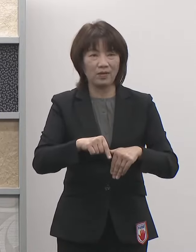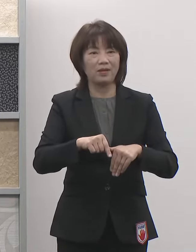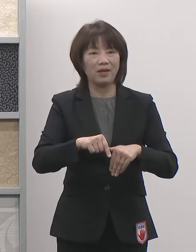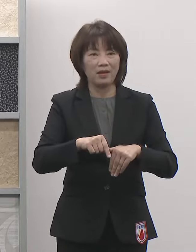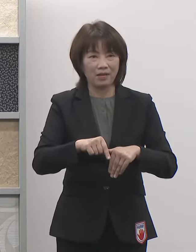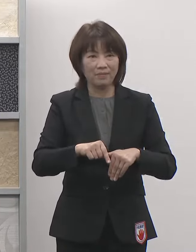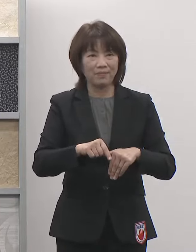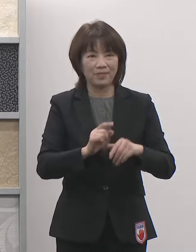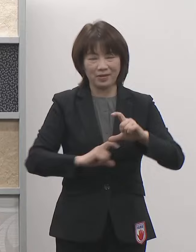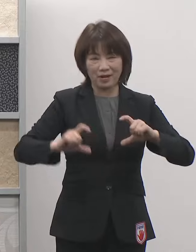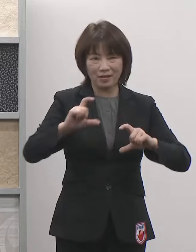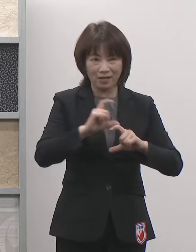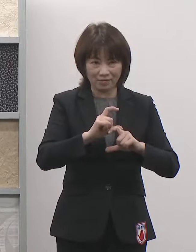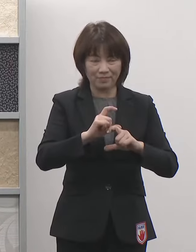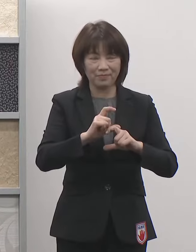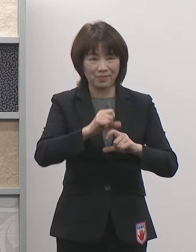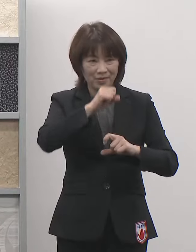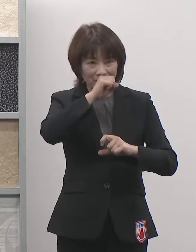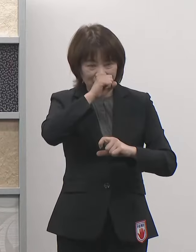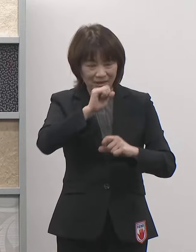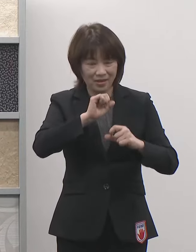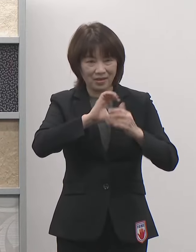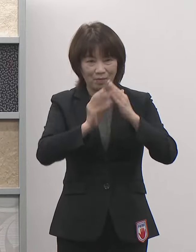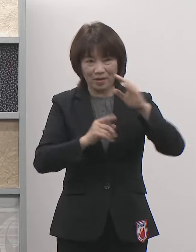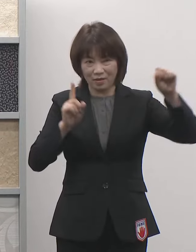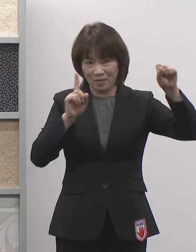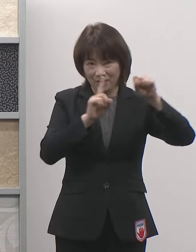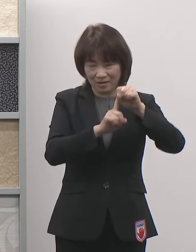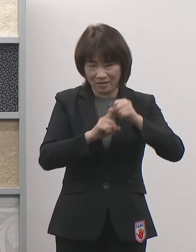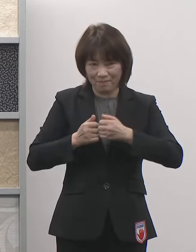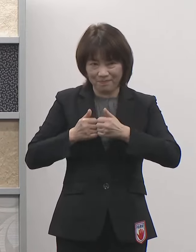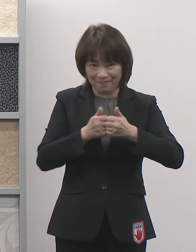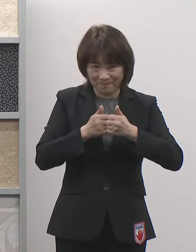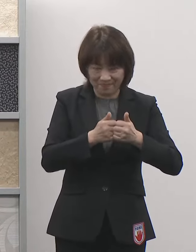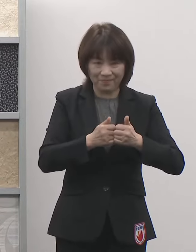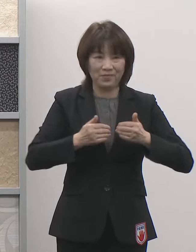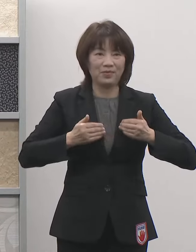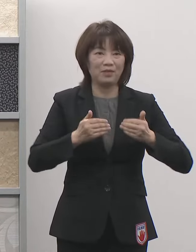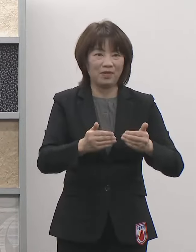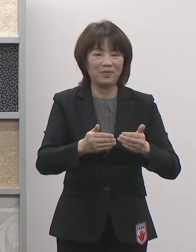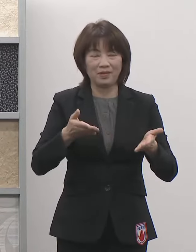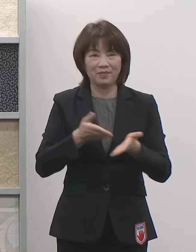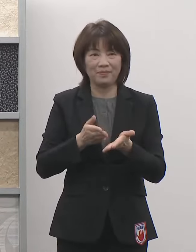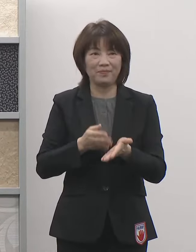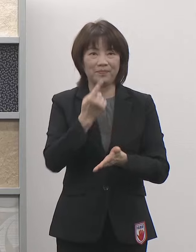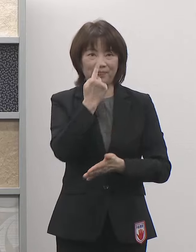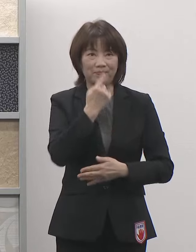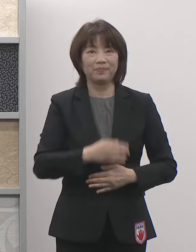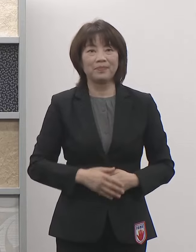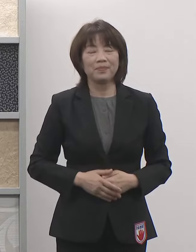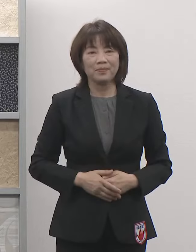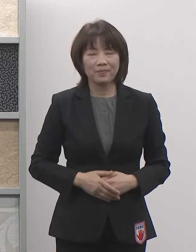挑戦を、貪欲にしていきましょうと、こういうお話をさせていただきました。また